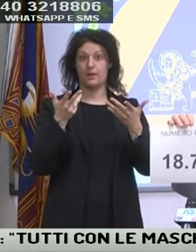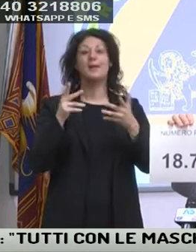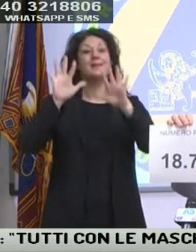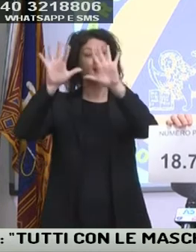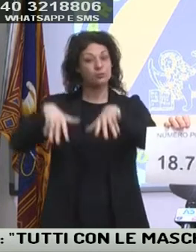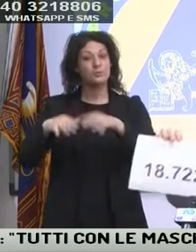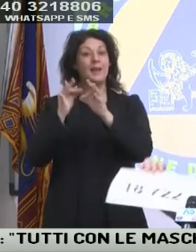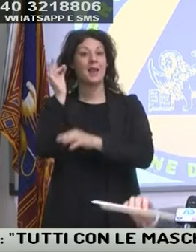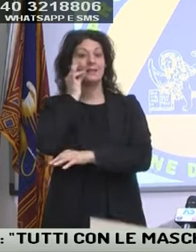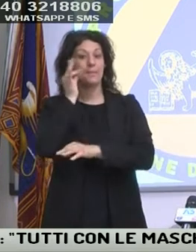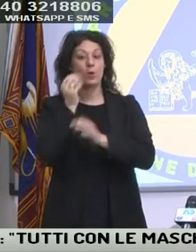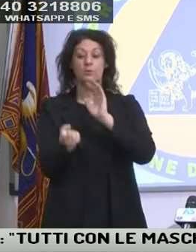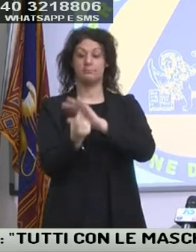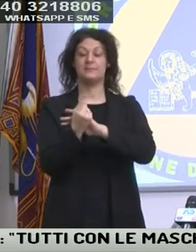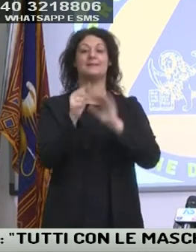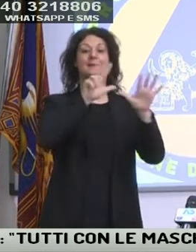10.000 tamponi.